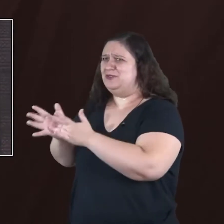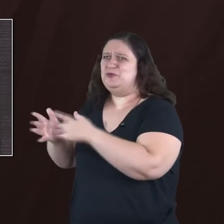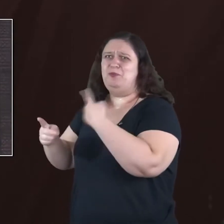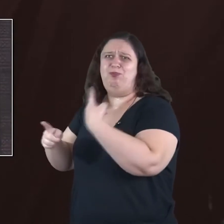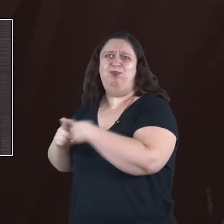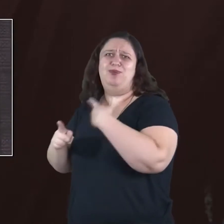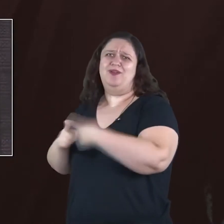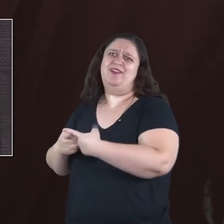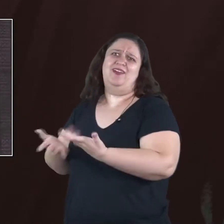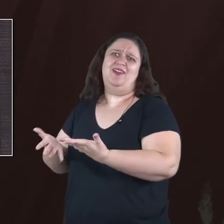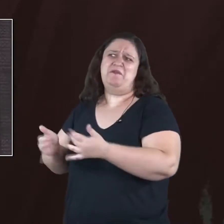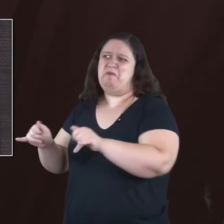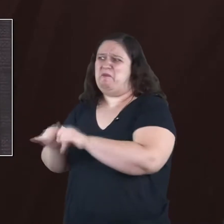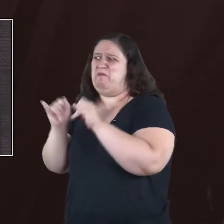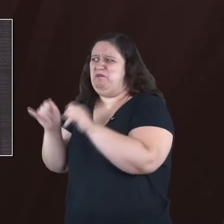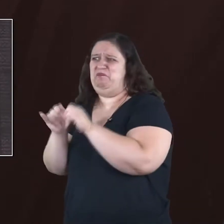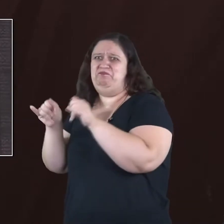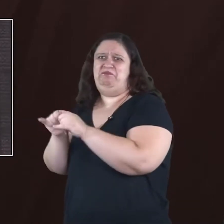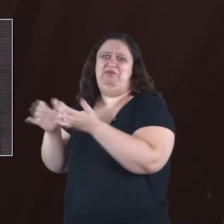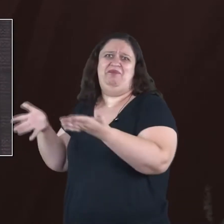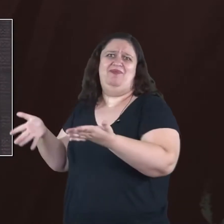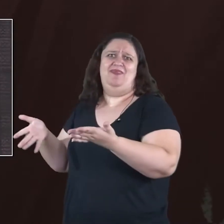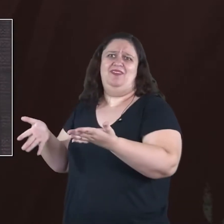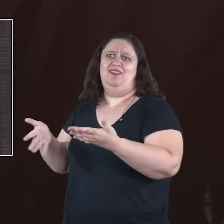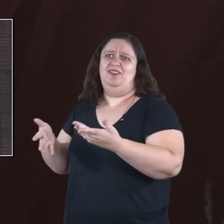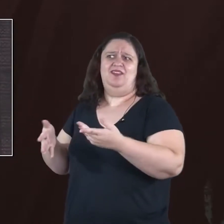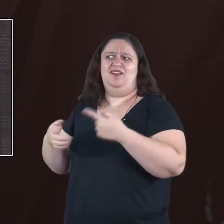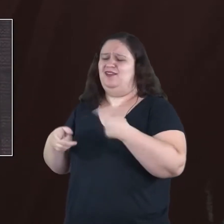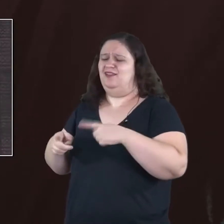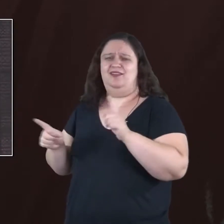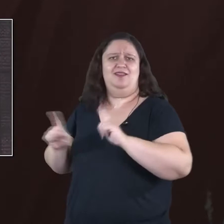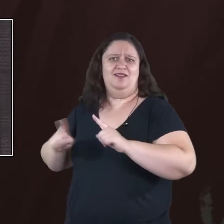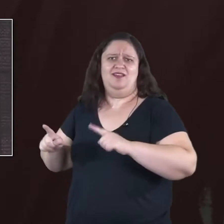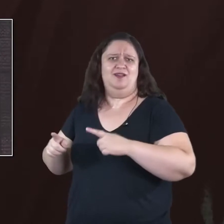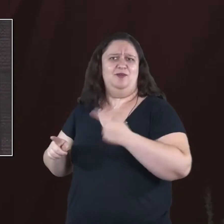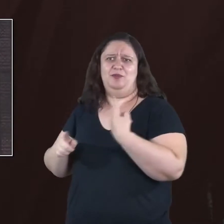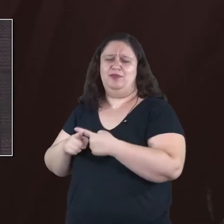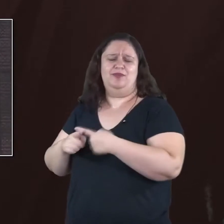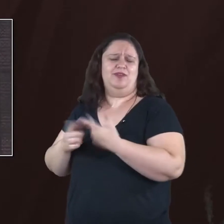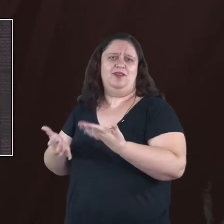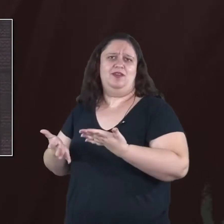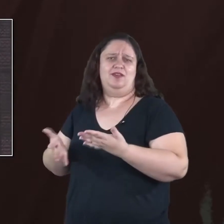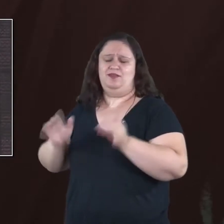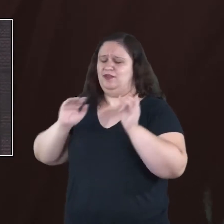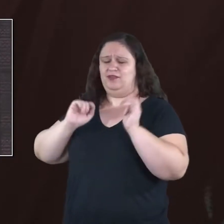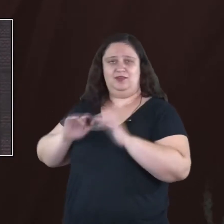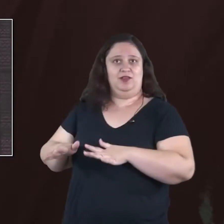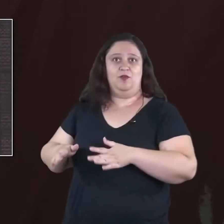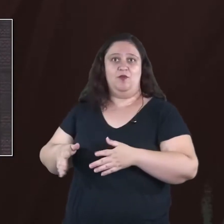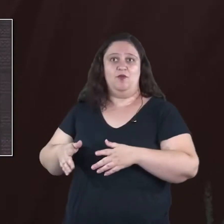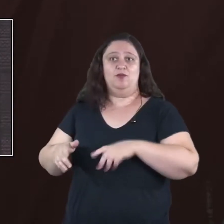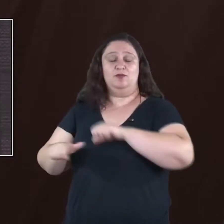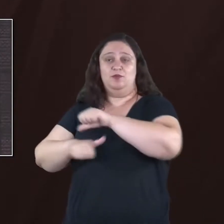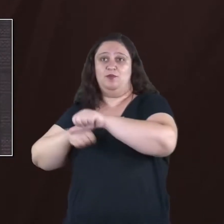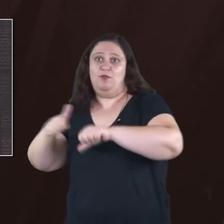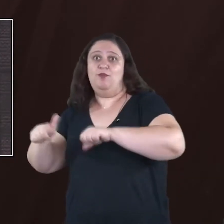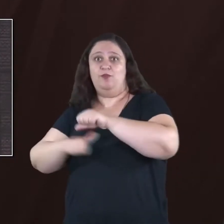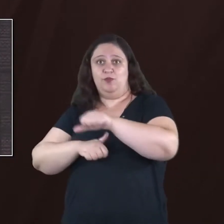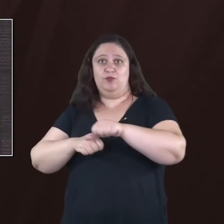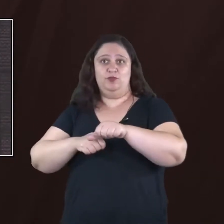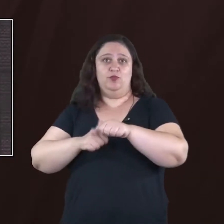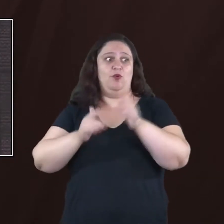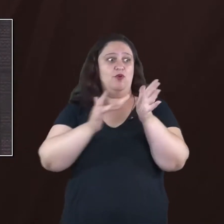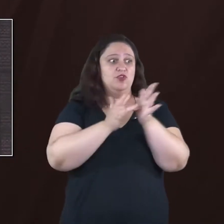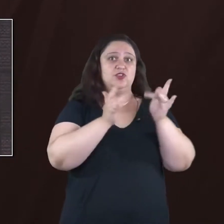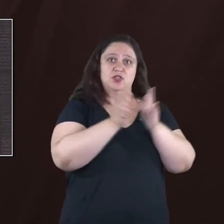a condução de Deus, condução do Senhor. Vocês entenderam? Aqui já tinha a intenção